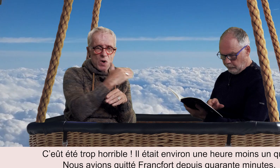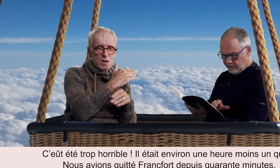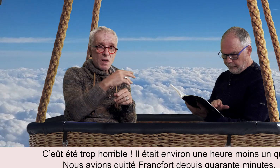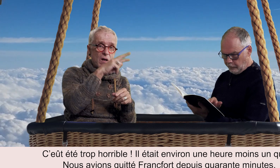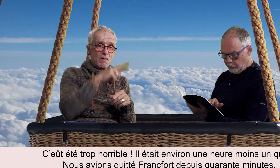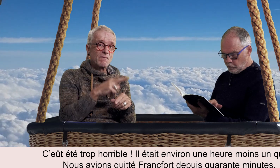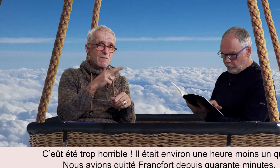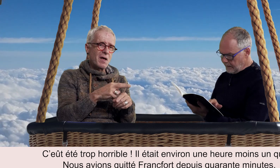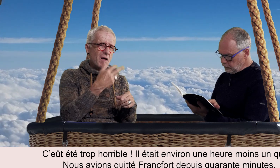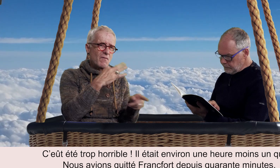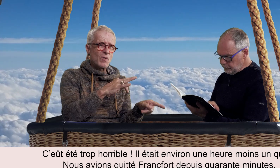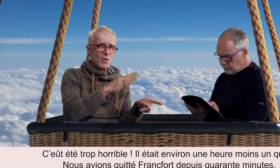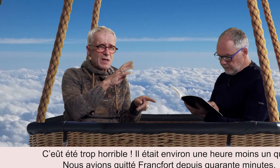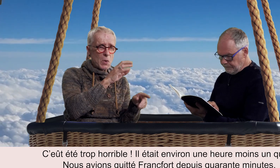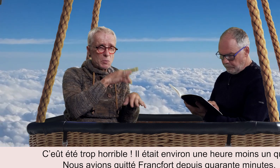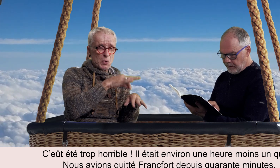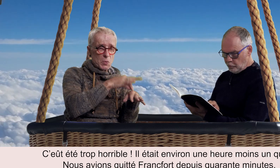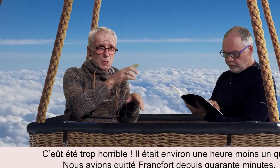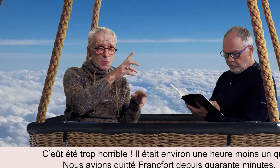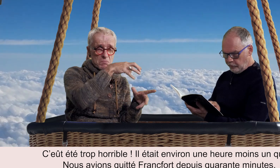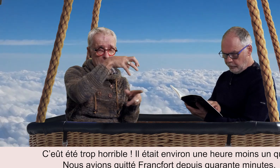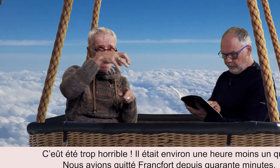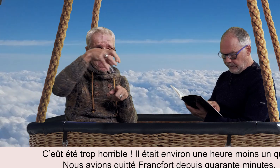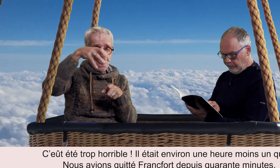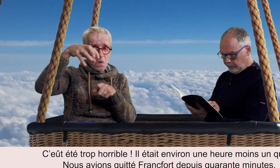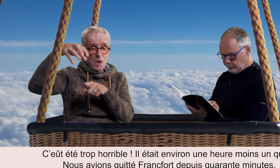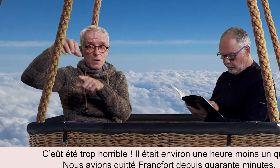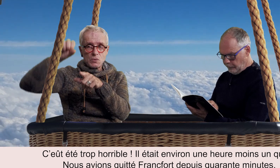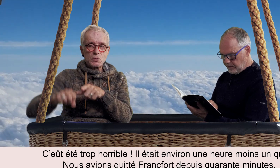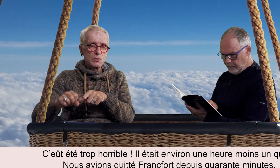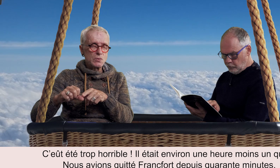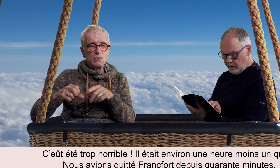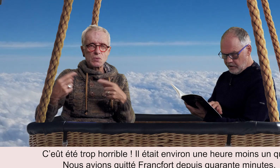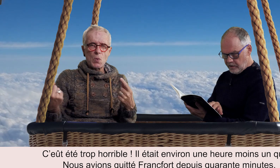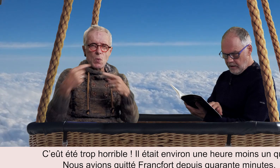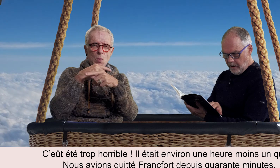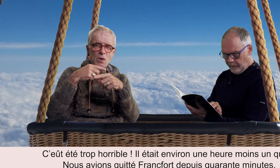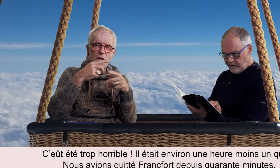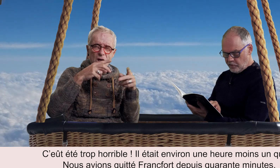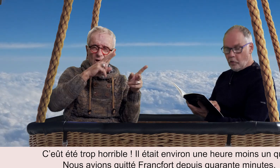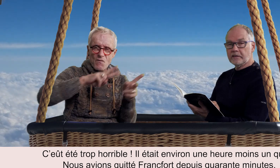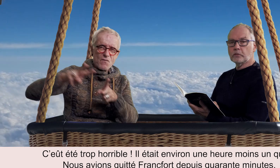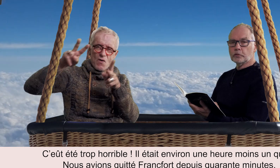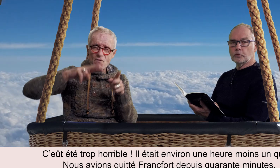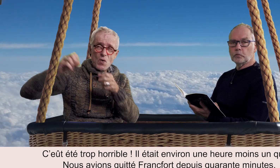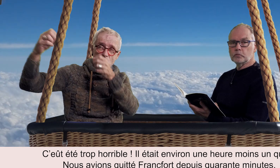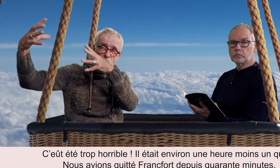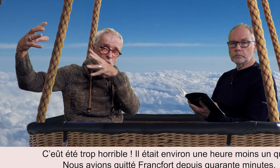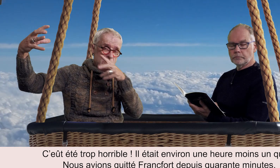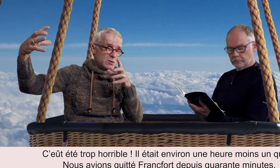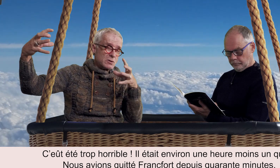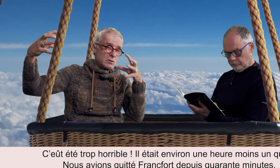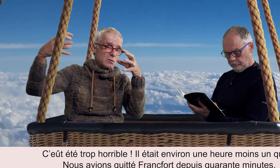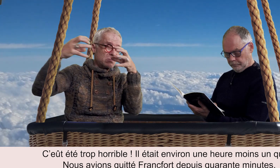Nous avions quitté Francfort depuis quarante minutes et du côté du sud arrivait contre le vent des peines nuages prêtes à se heurter contre nous.